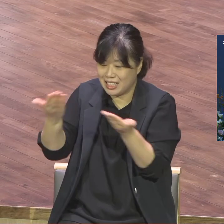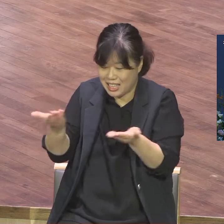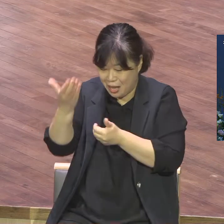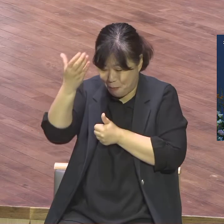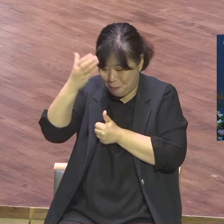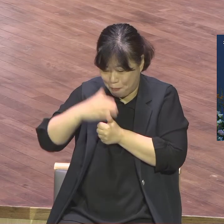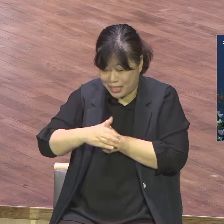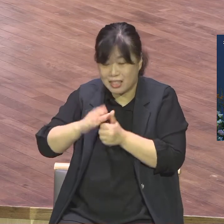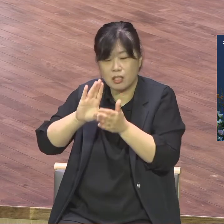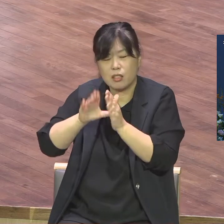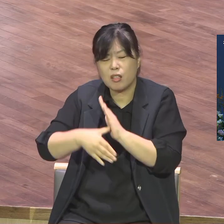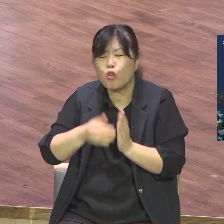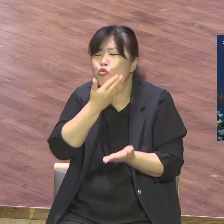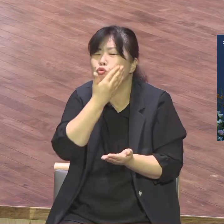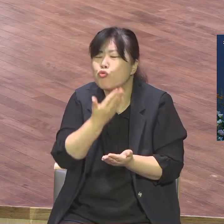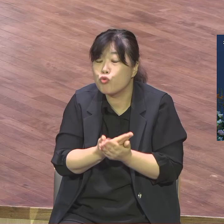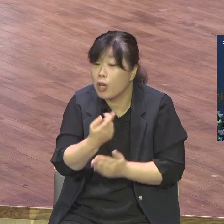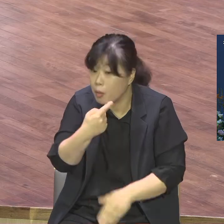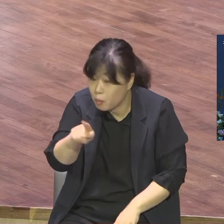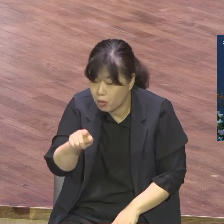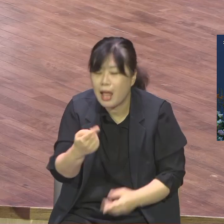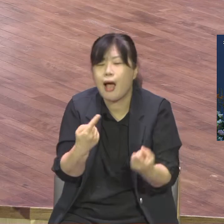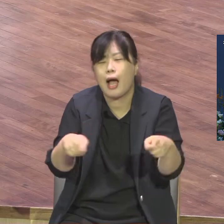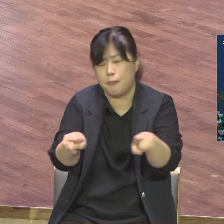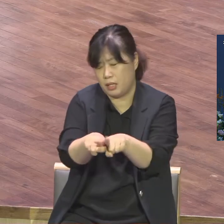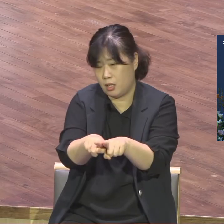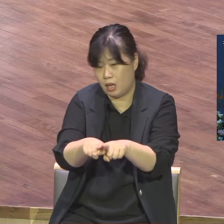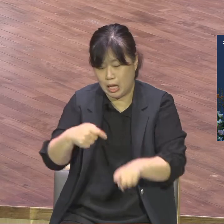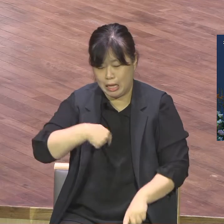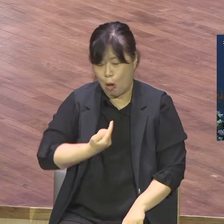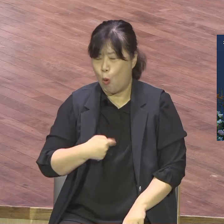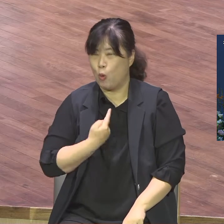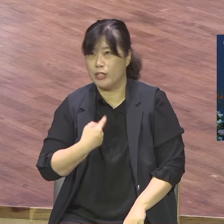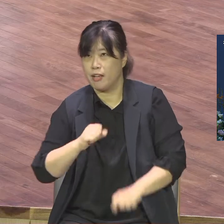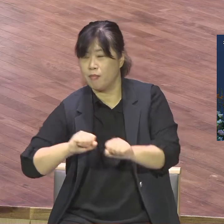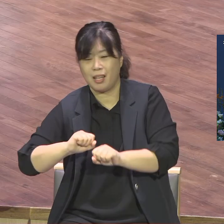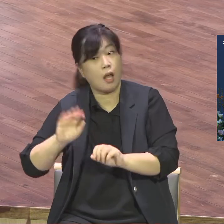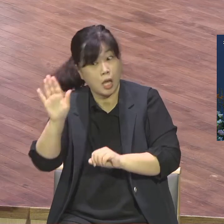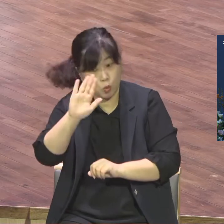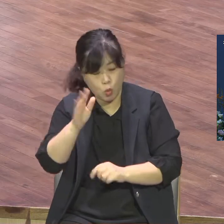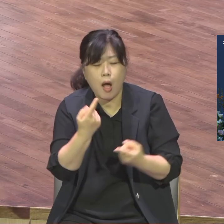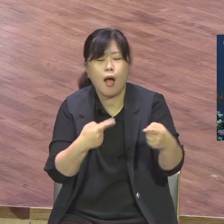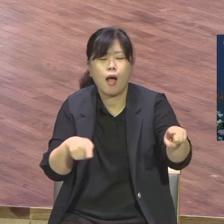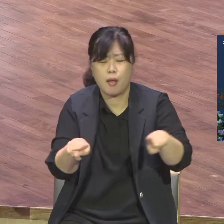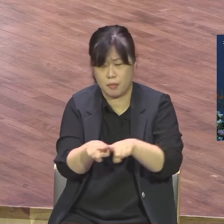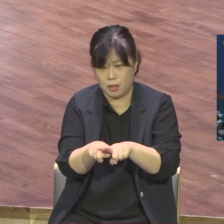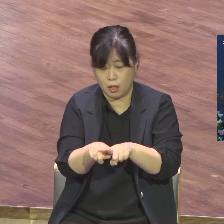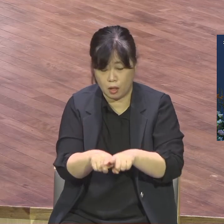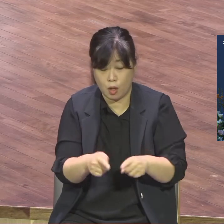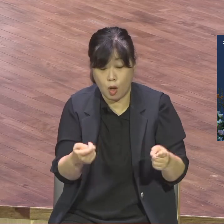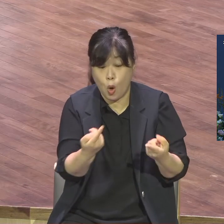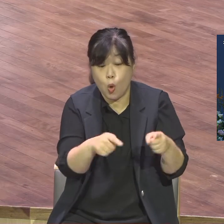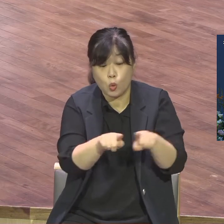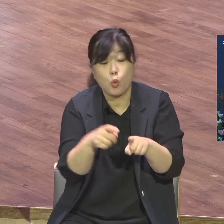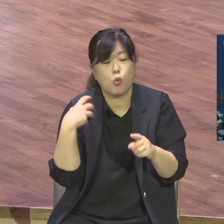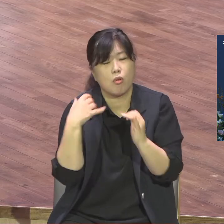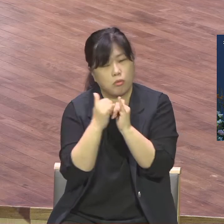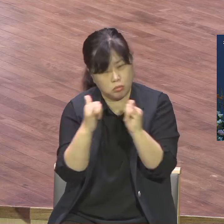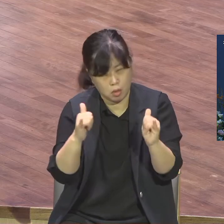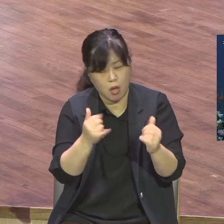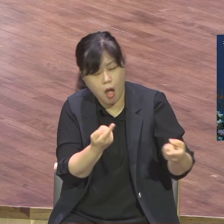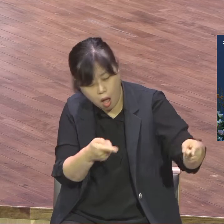것이 뭐냐? 함께입니다. 함께. 함께하는 동력자. 이것이어야 돼요.